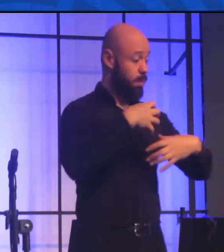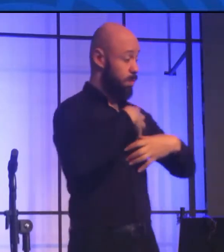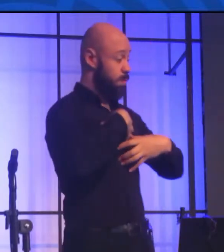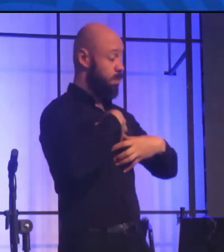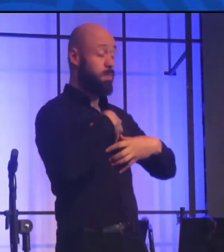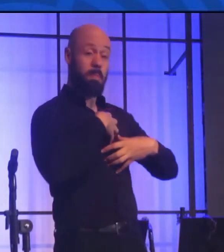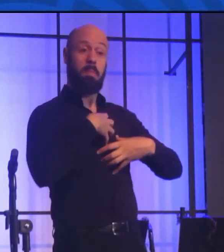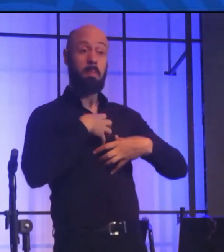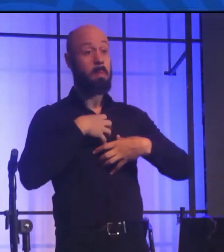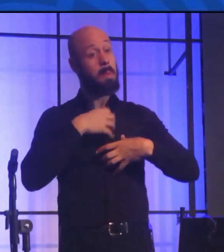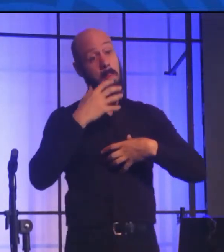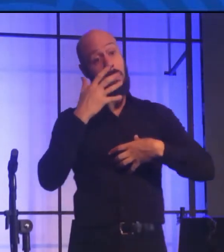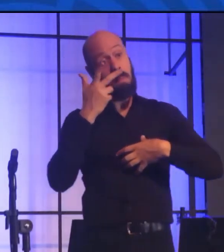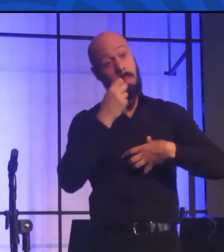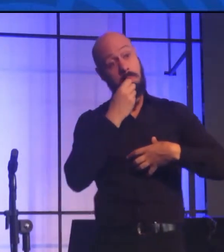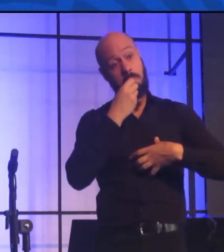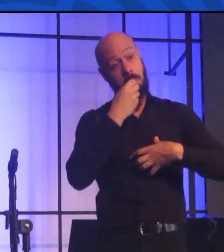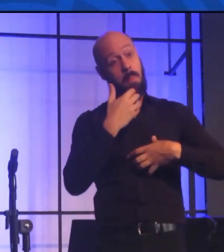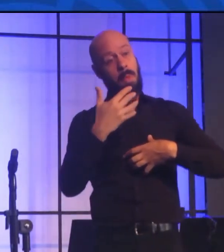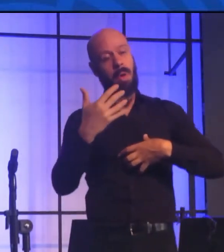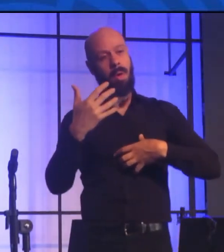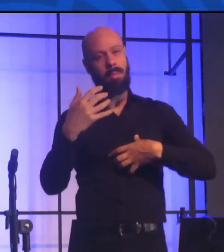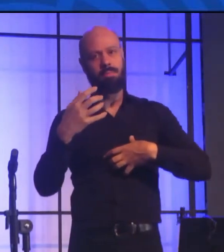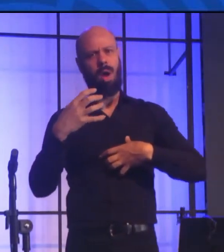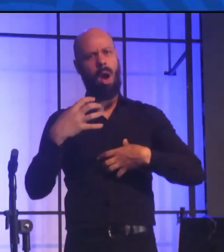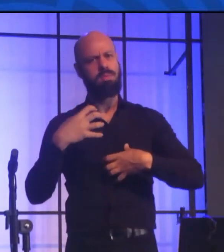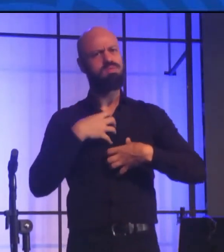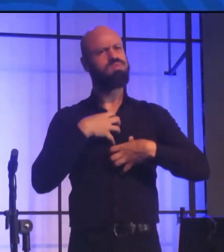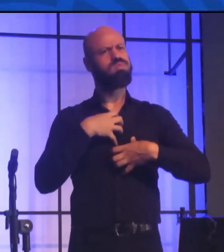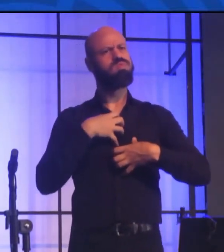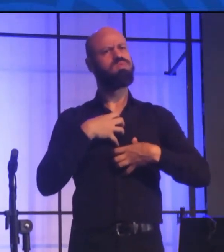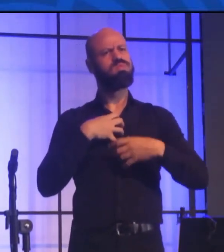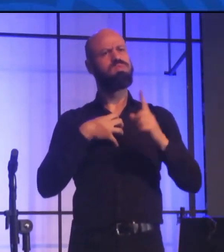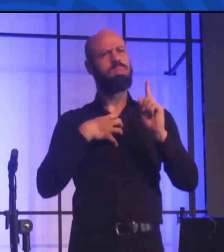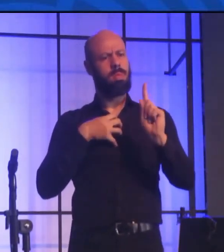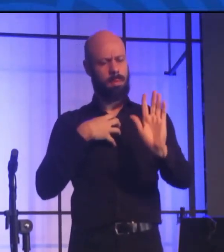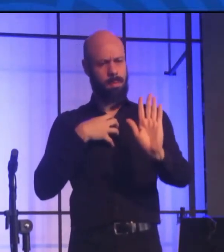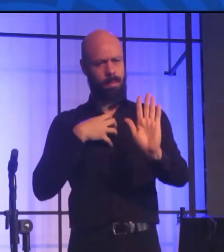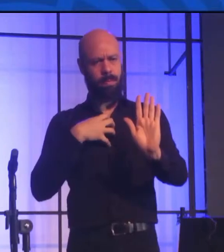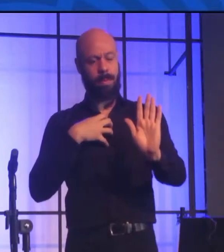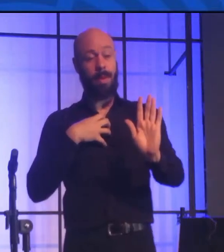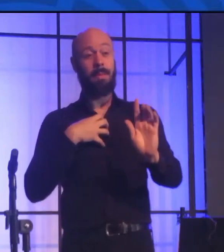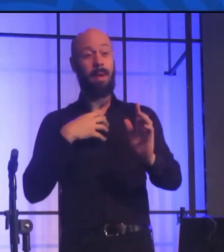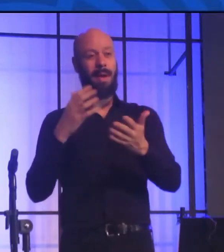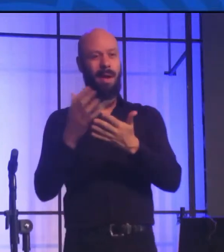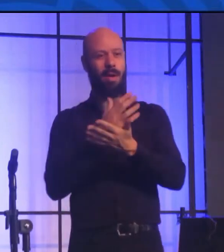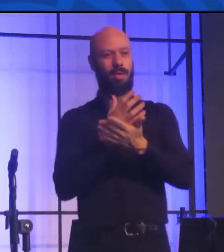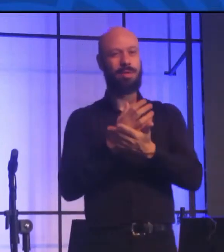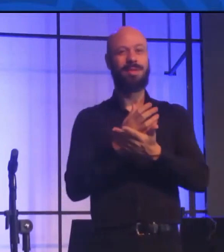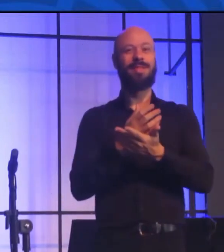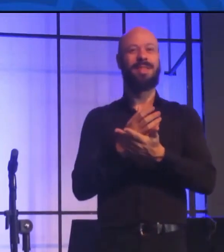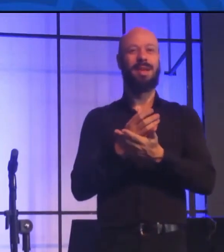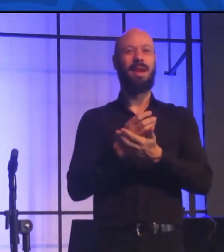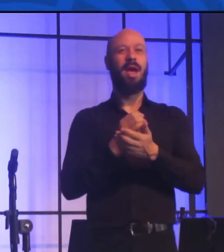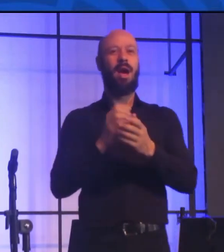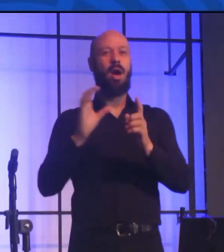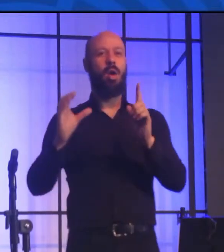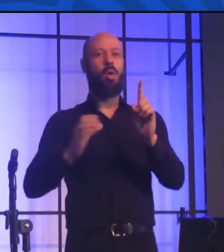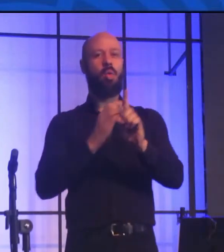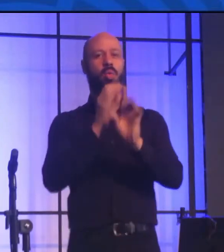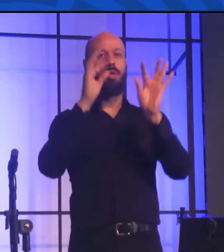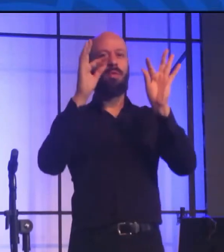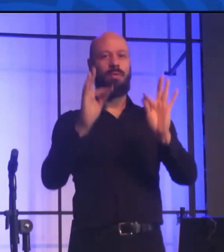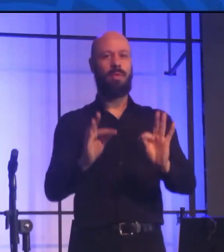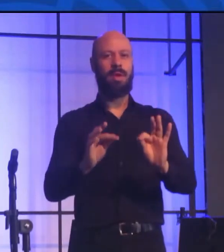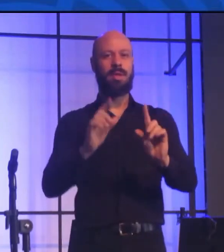forte, isso é tão impactante, que eles saem daqui com a certeza de que podem fazer